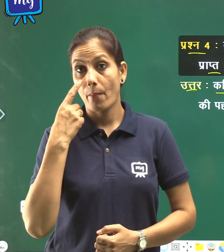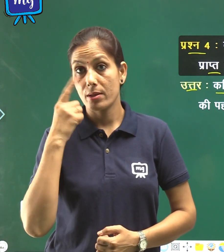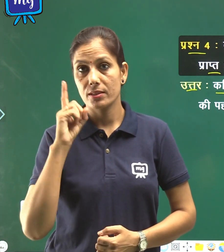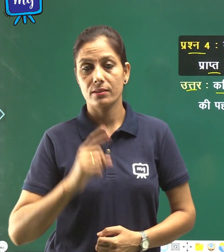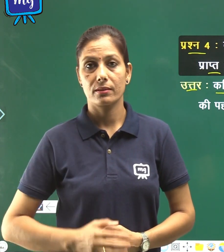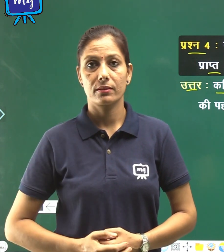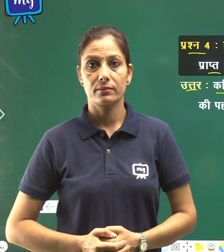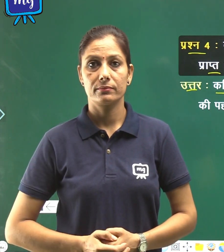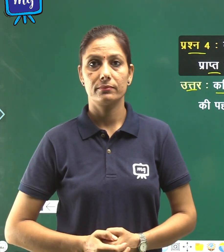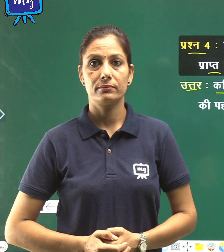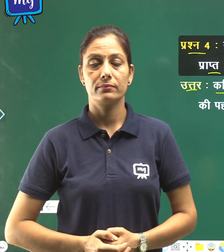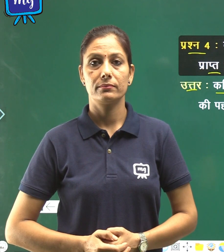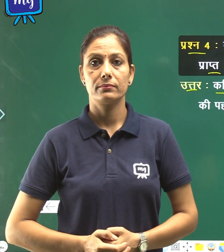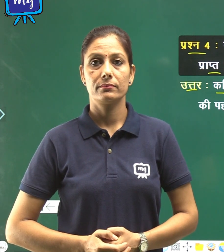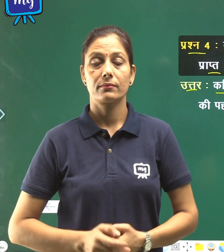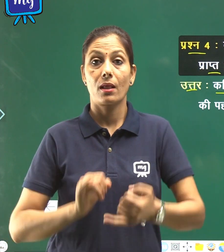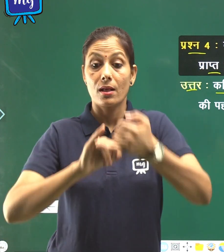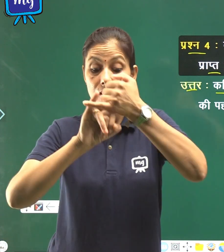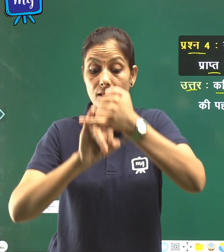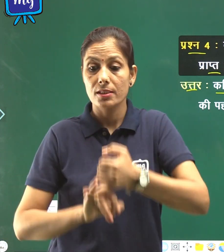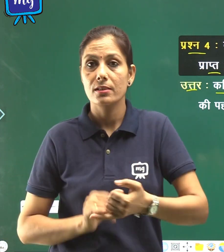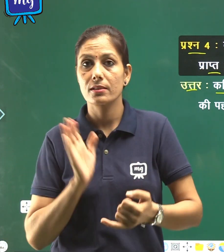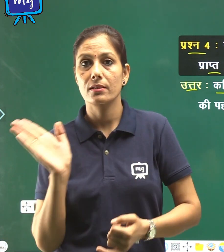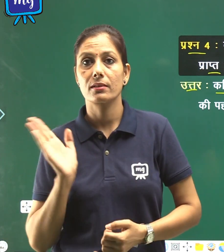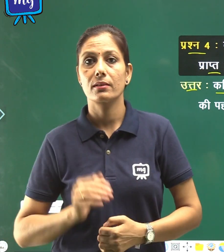मां से दक्षिण दिशा की